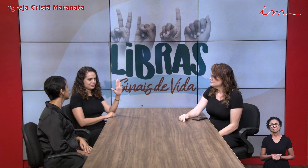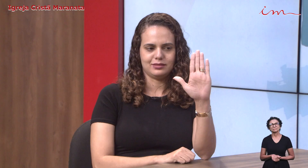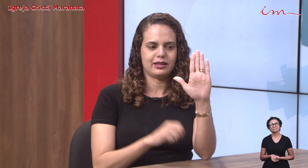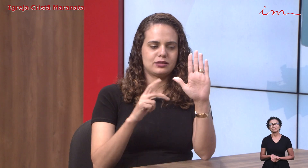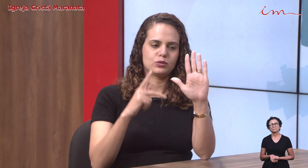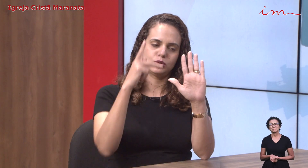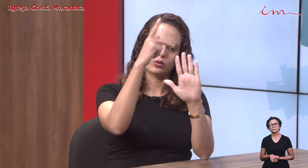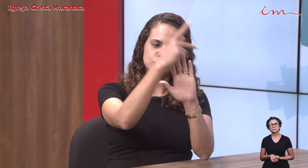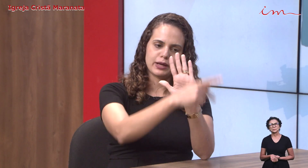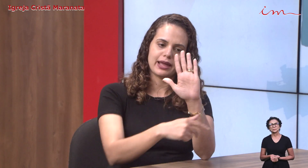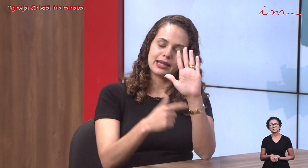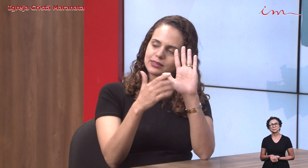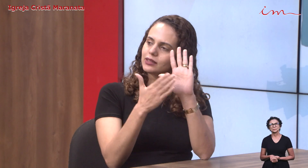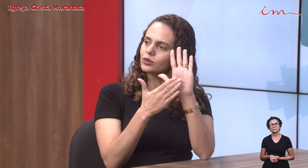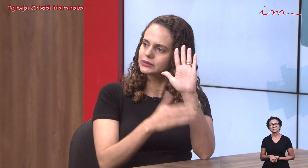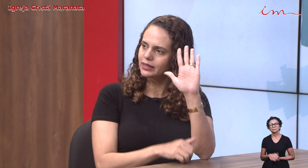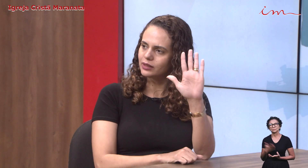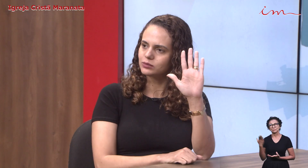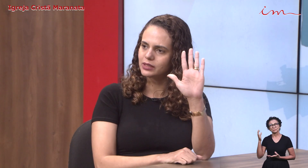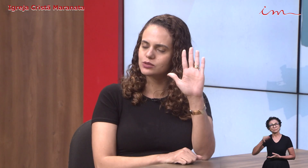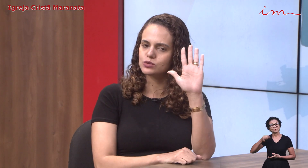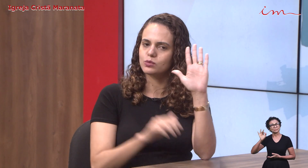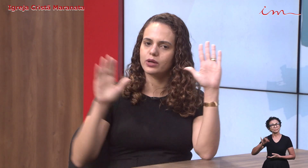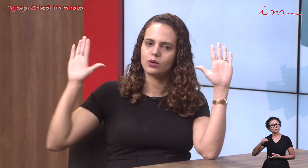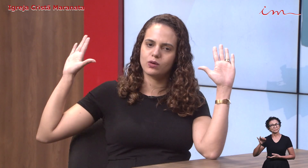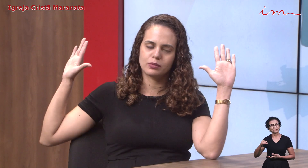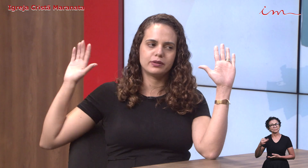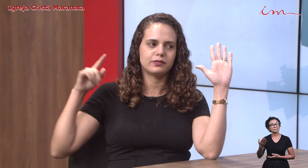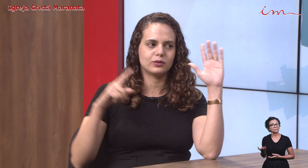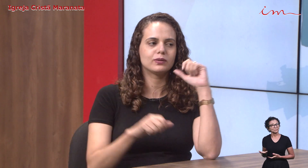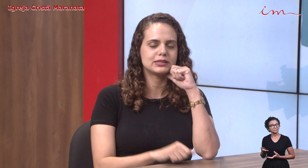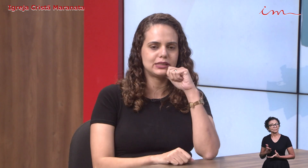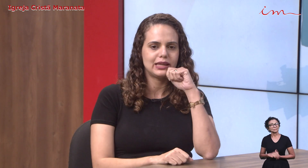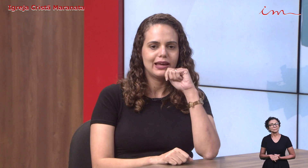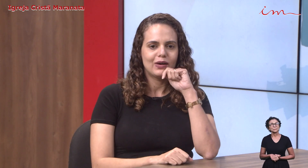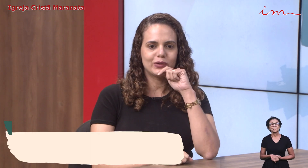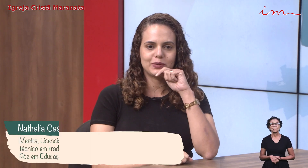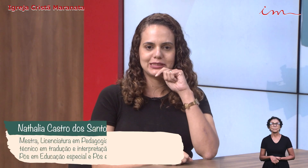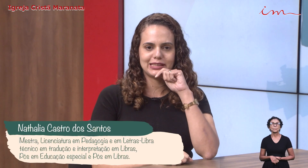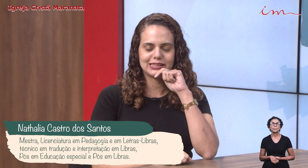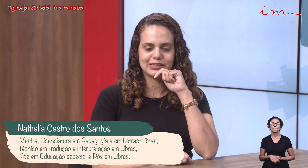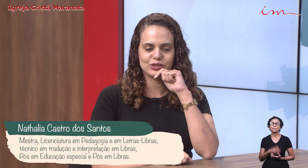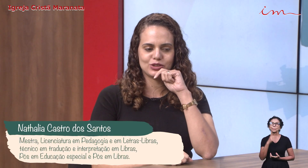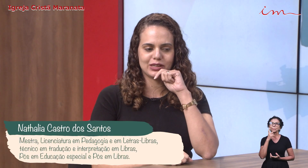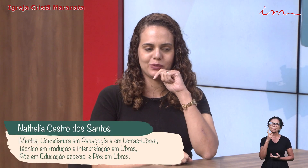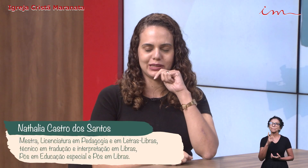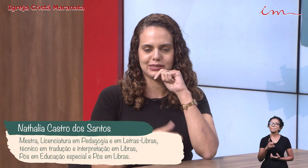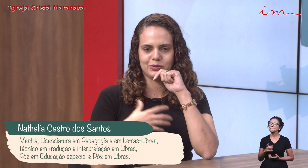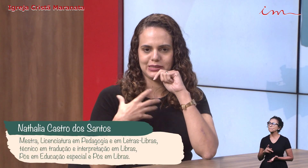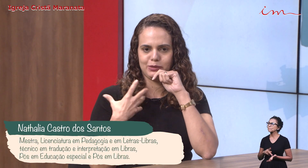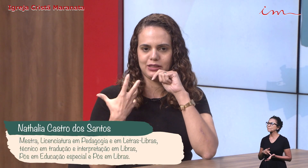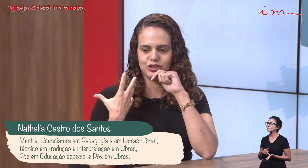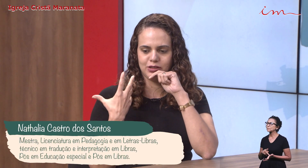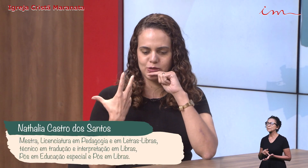essa, né? De acordo com os... Esse aqui é o certo, né? Jesus morreu, como a Pri falou, assim. Outra coisa interessante, né?